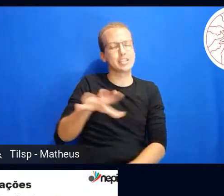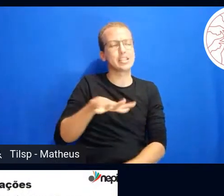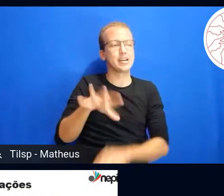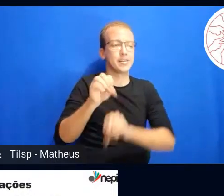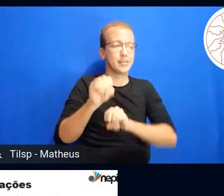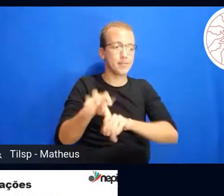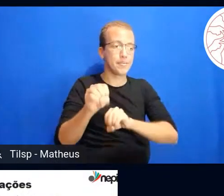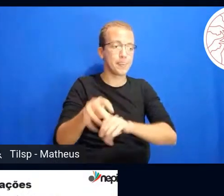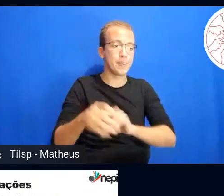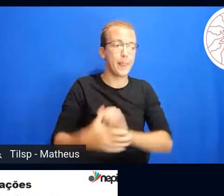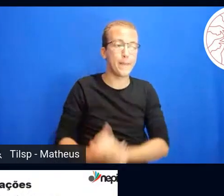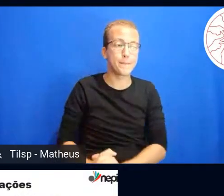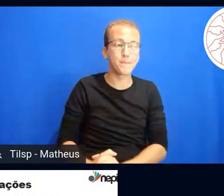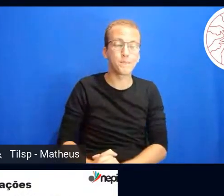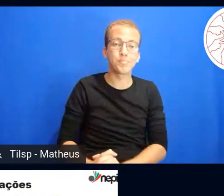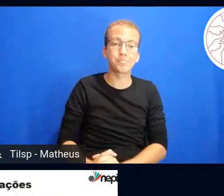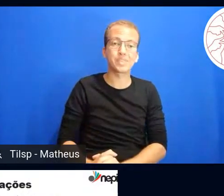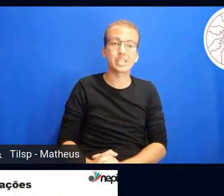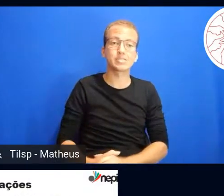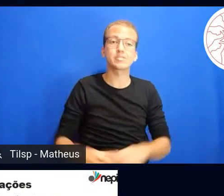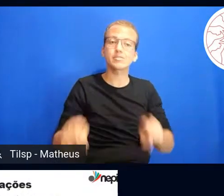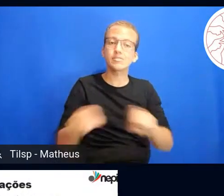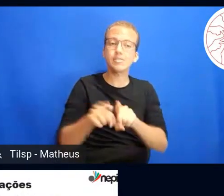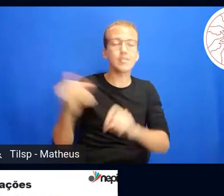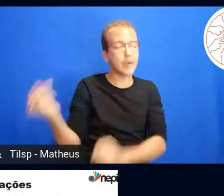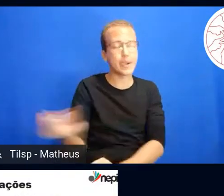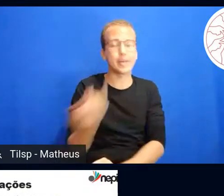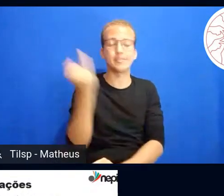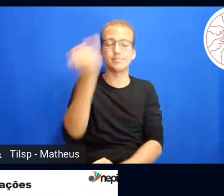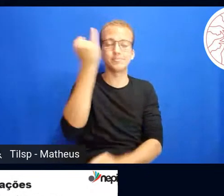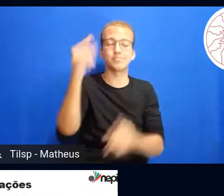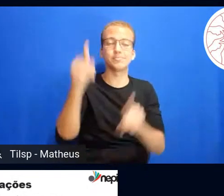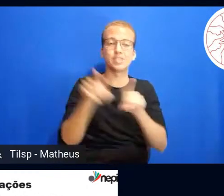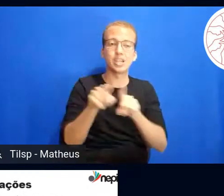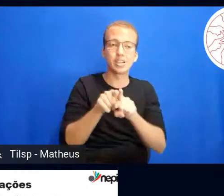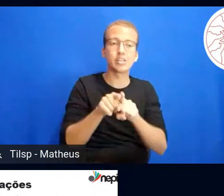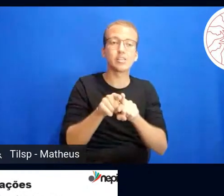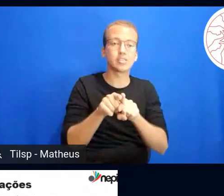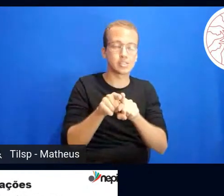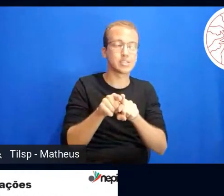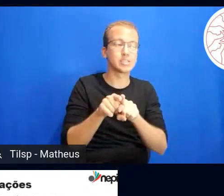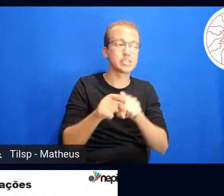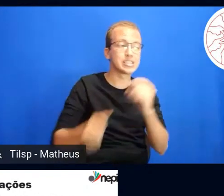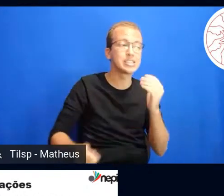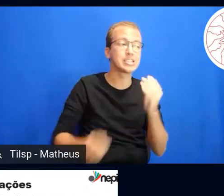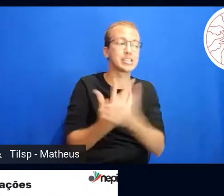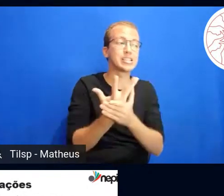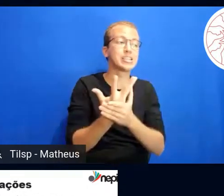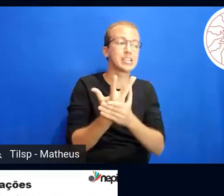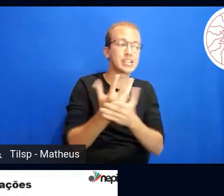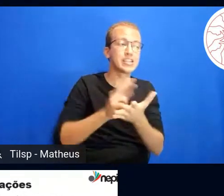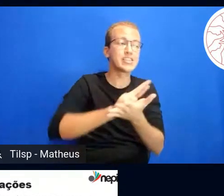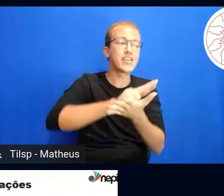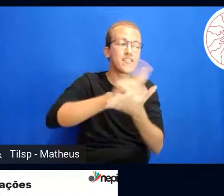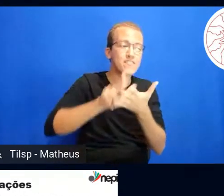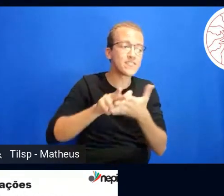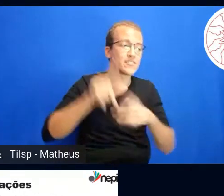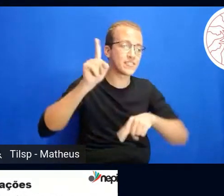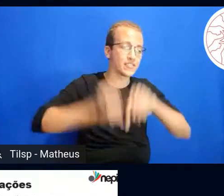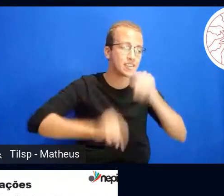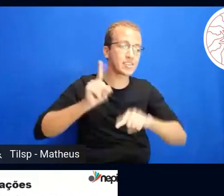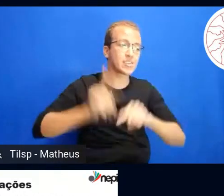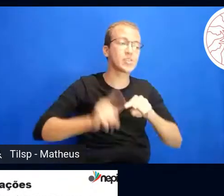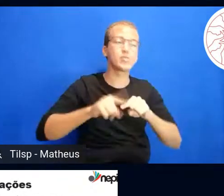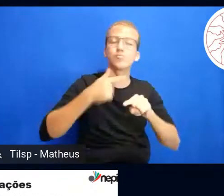face necessária a composição entre diversas materialidades para a ativação de conhecimentos prévios e